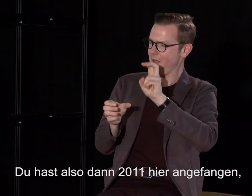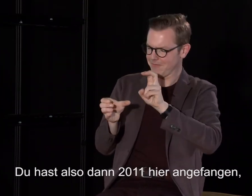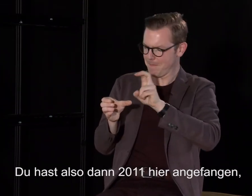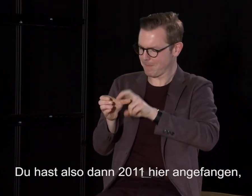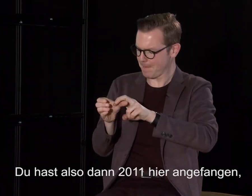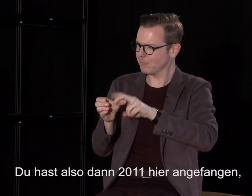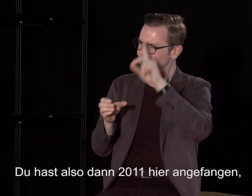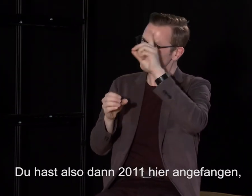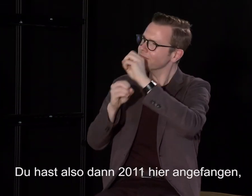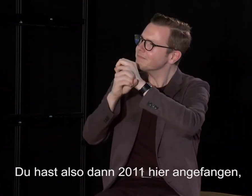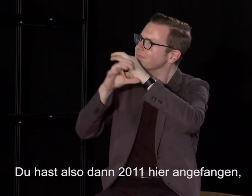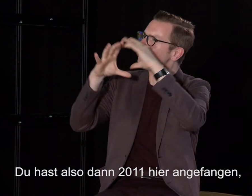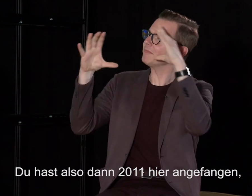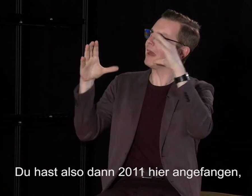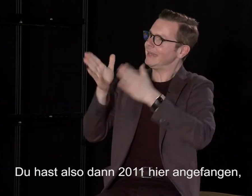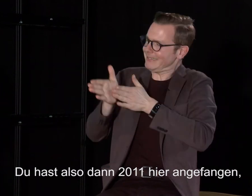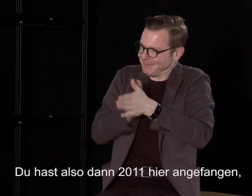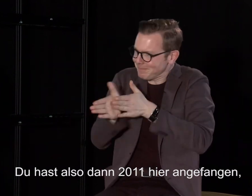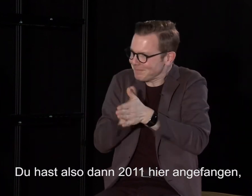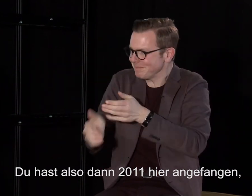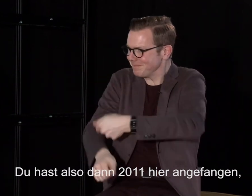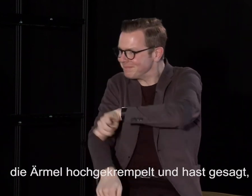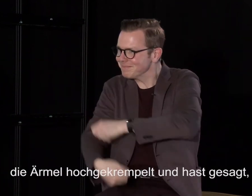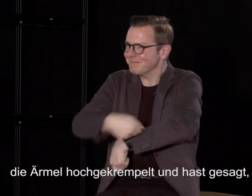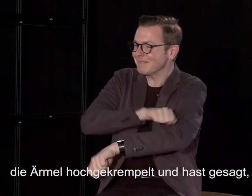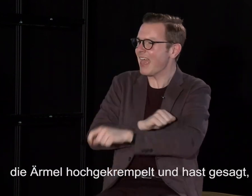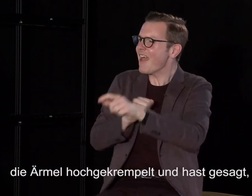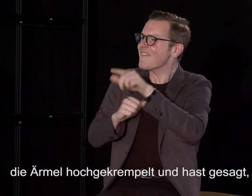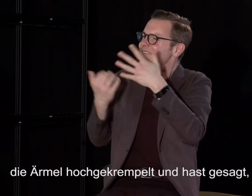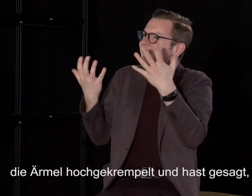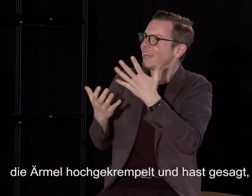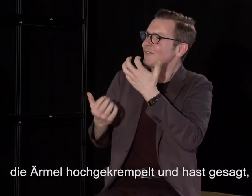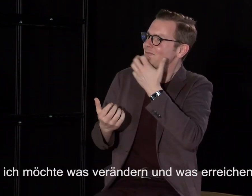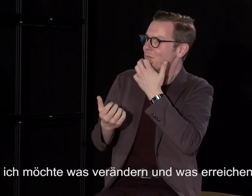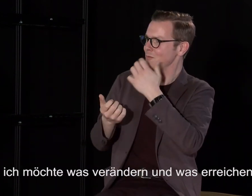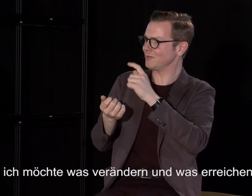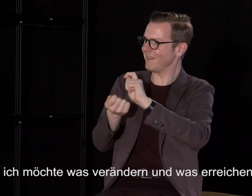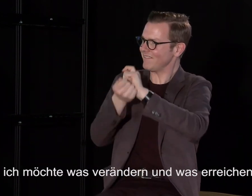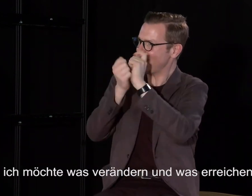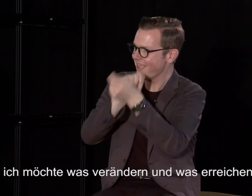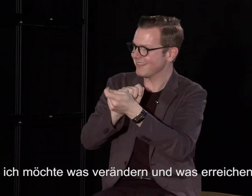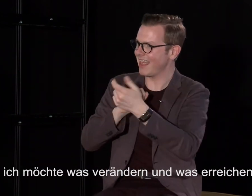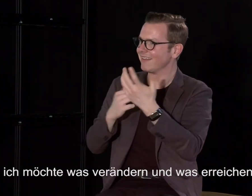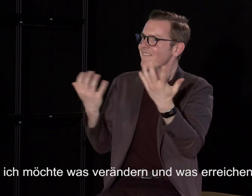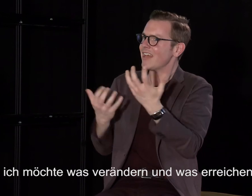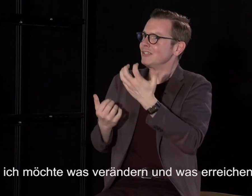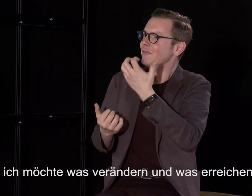sozusagen, hast du angefangen und hast die Ärmel hochgekrempelt und hast gesagt, ich möchte was verändern, ich möchte was erreichen